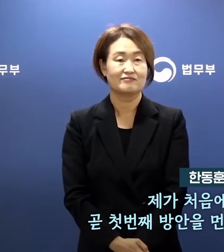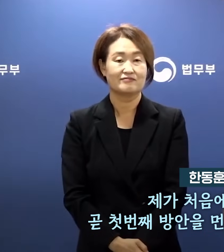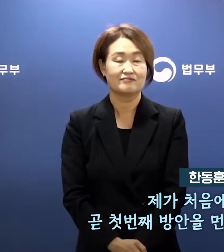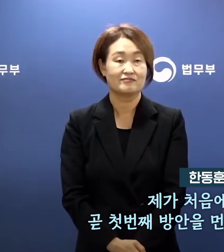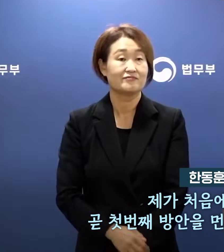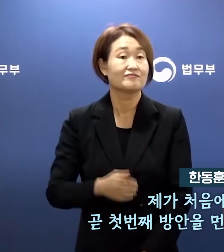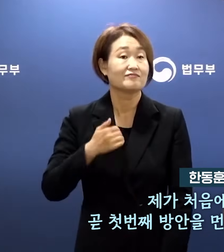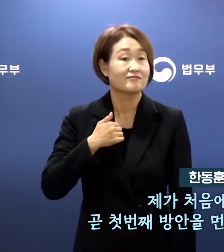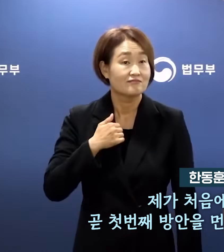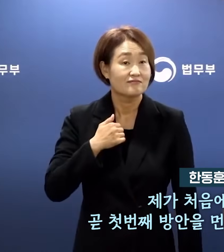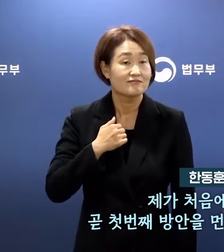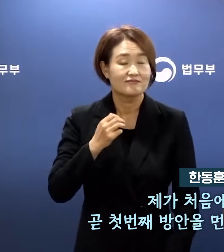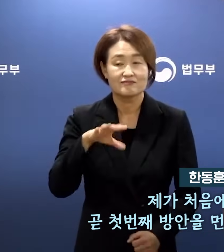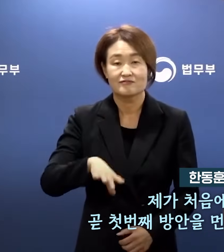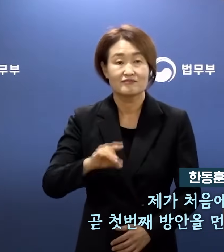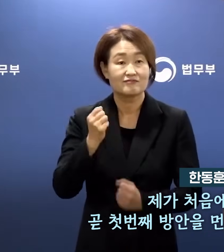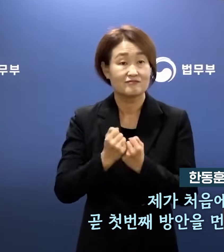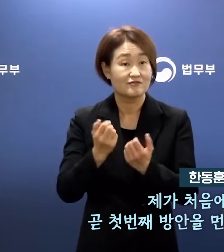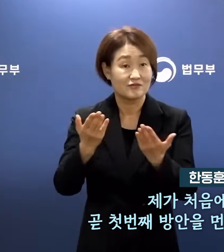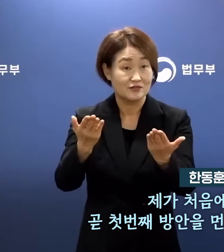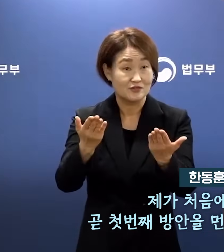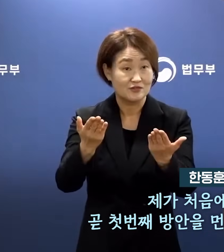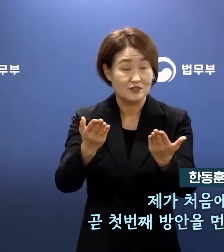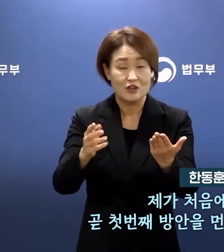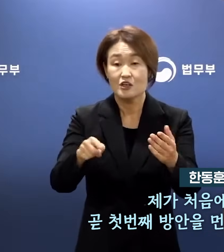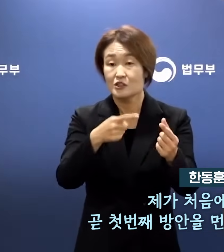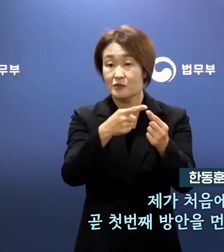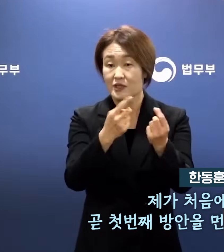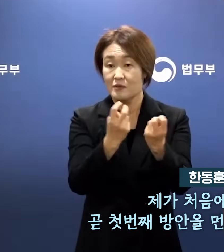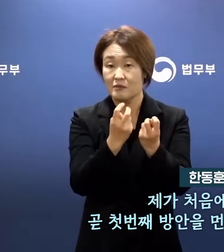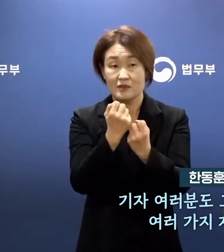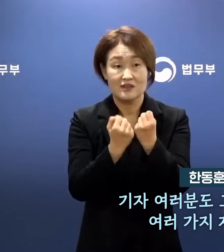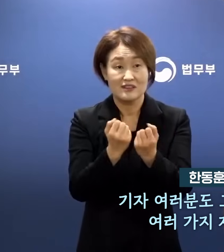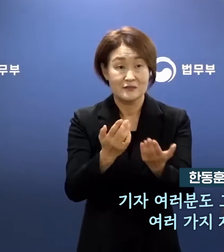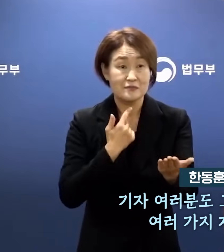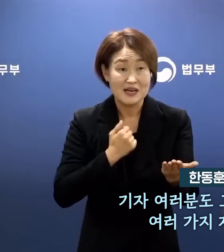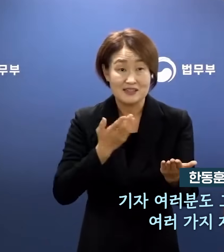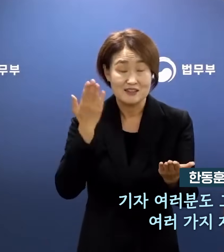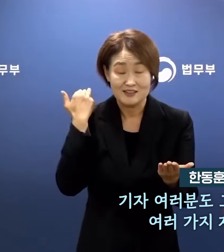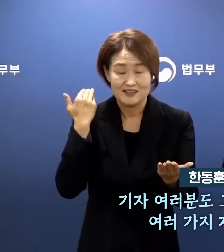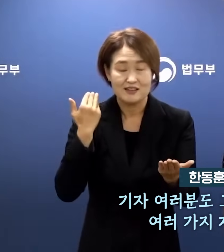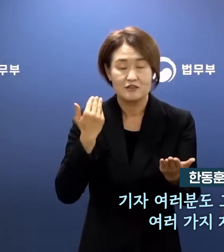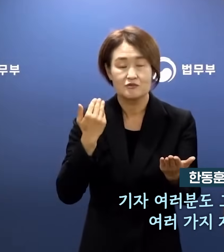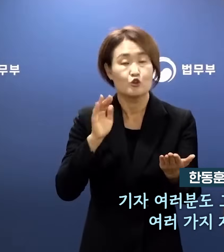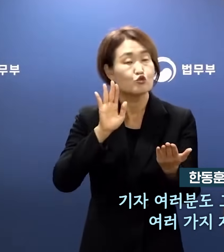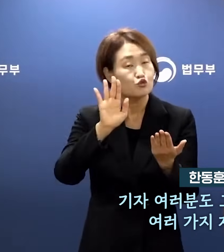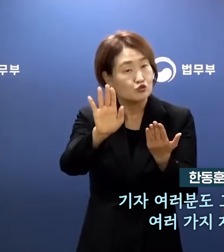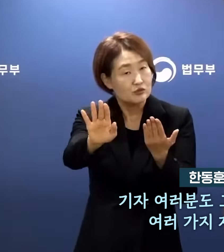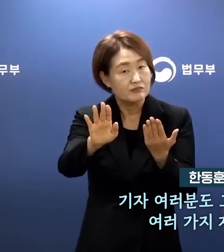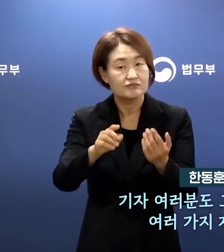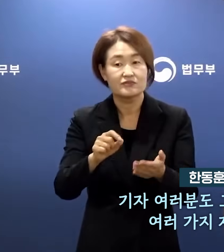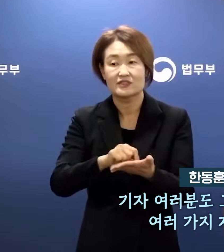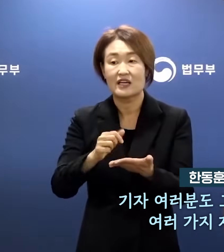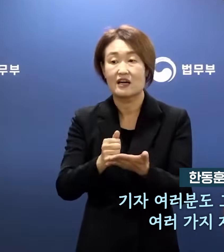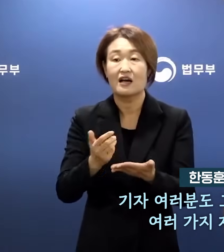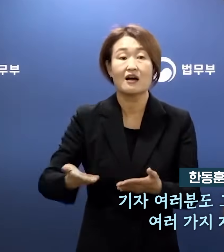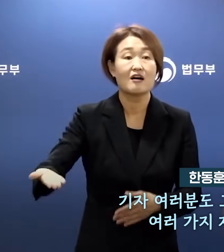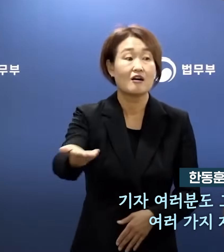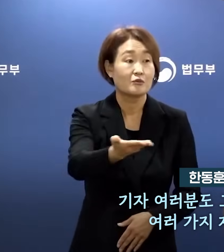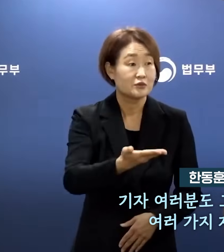제가 처음에 말씀드릴 때는 첫 번째 방안을 먼저 설명드리지 않았습니까? 과거에는. 그 후에 기자 여러분도